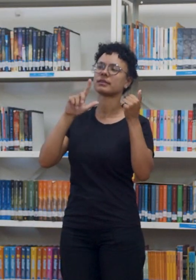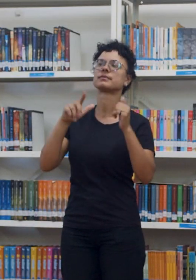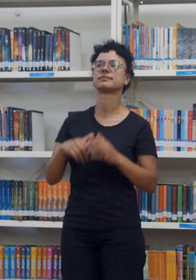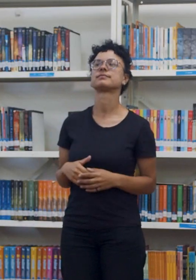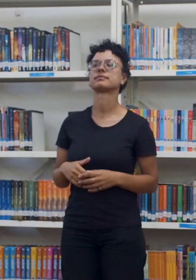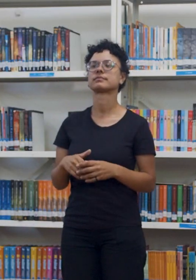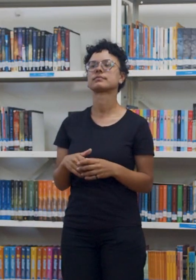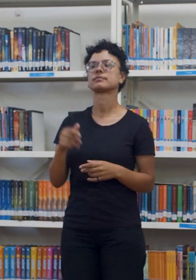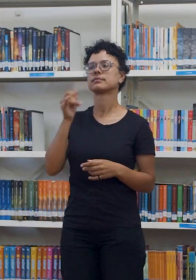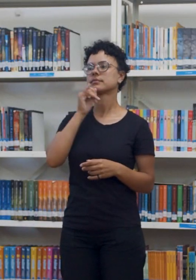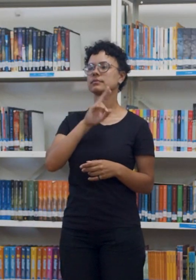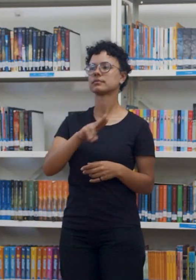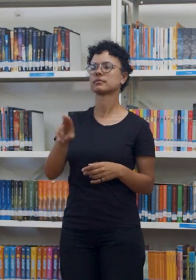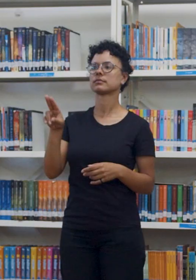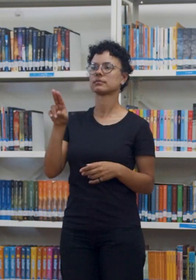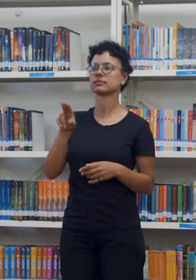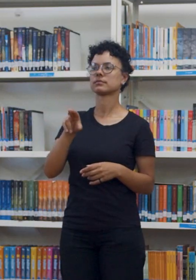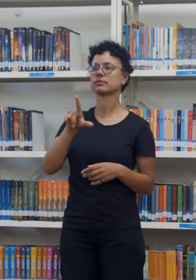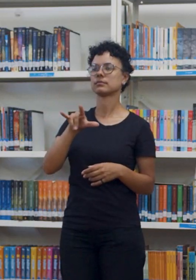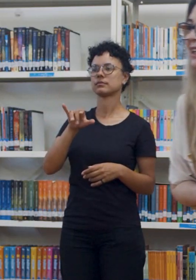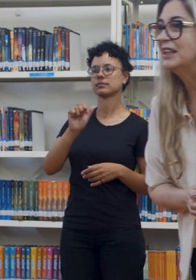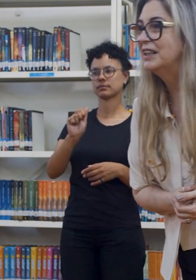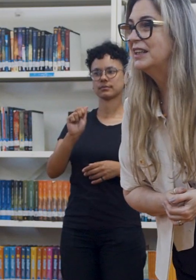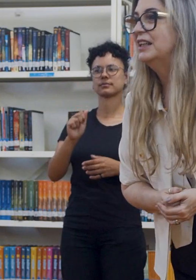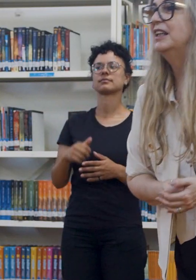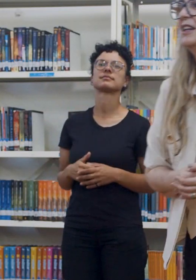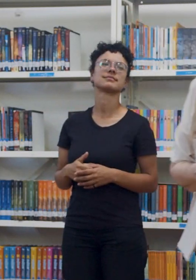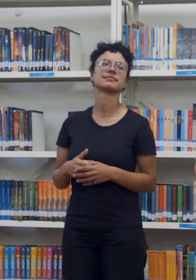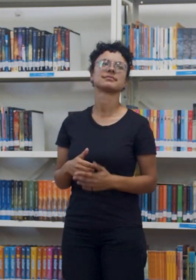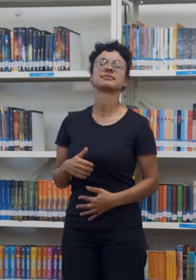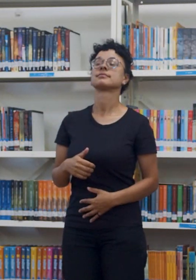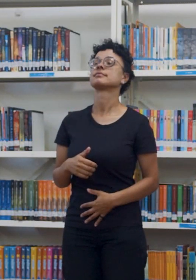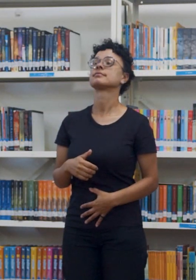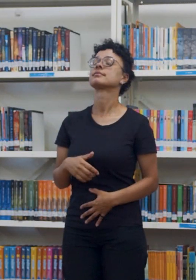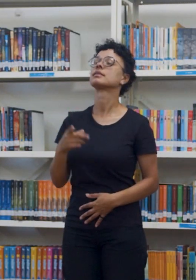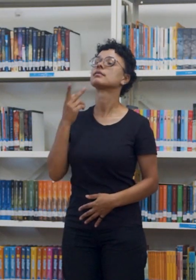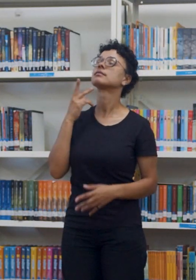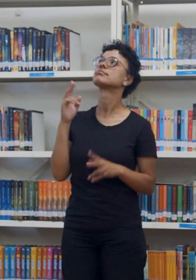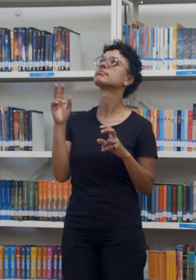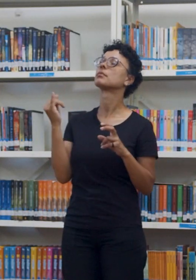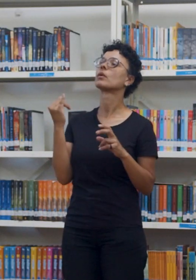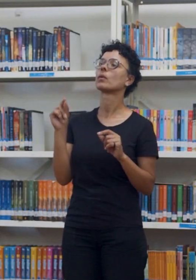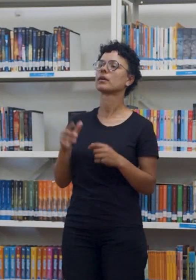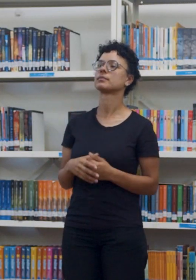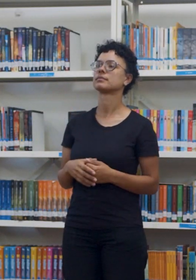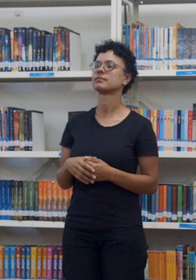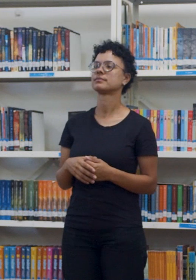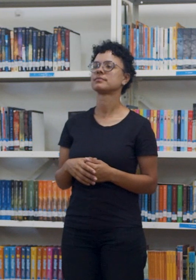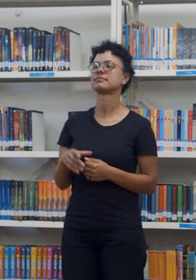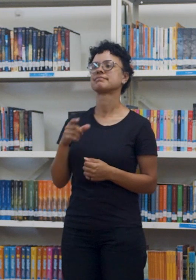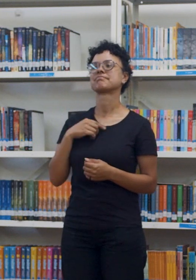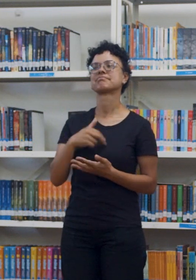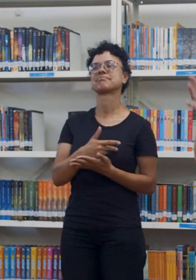Sim. Como é que é o seu nome? Lia. Lia? É. Lia, o que é importante para você? Muitas